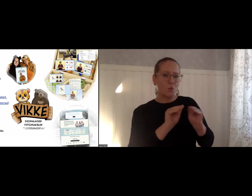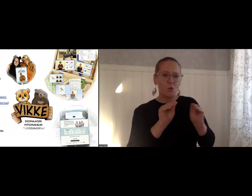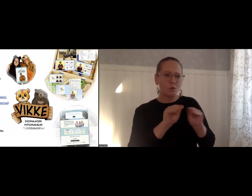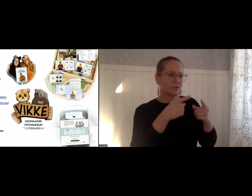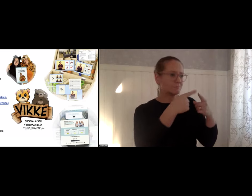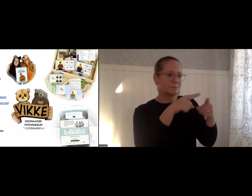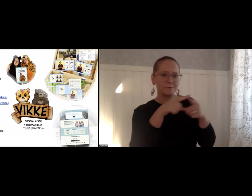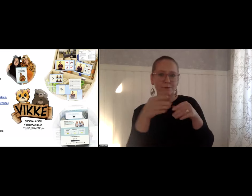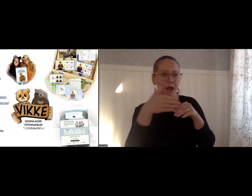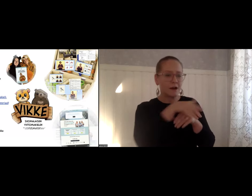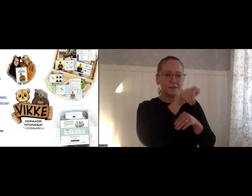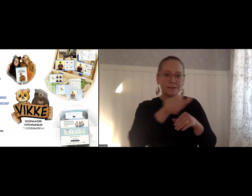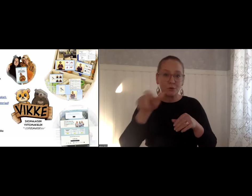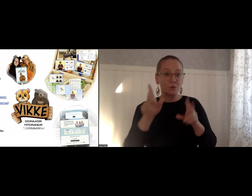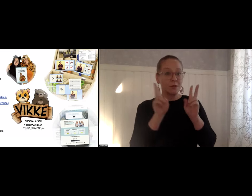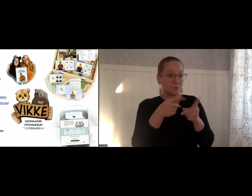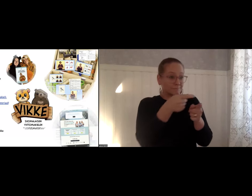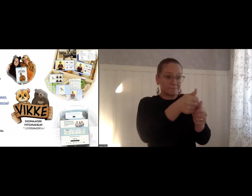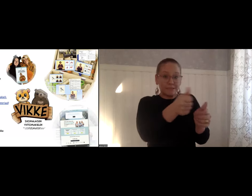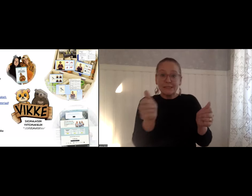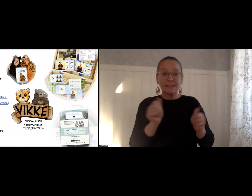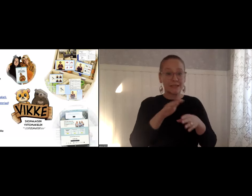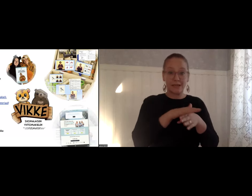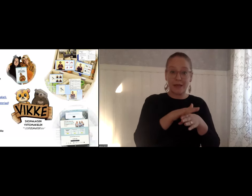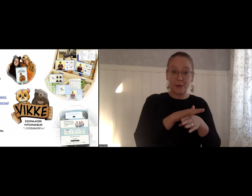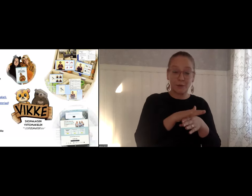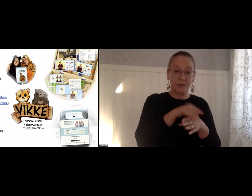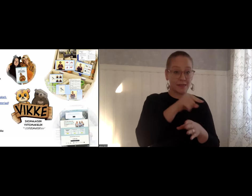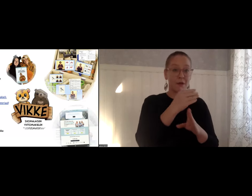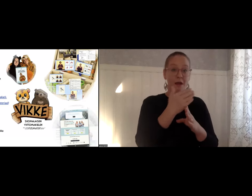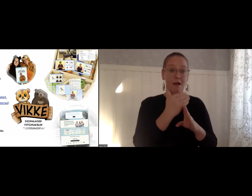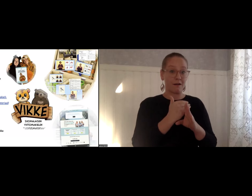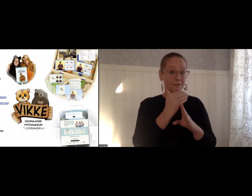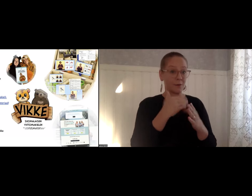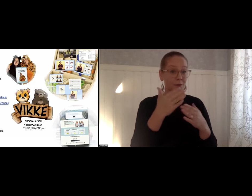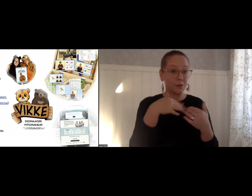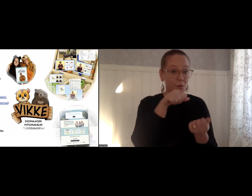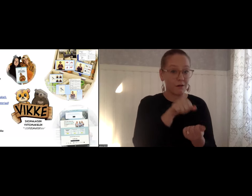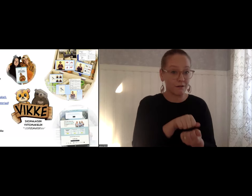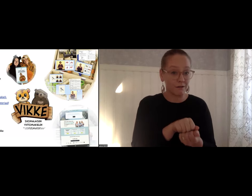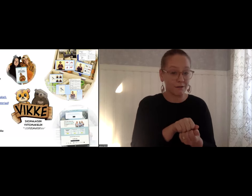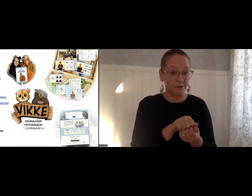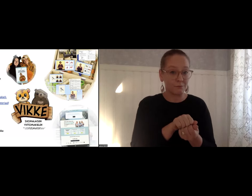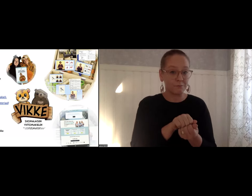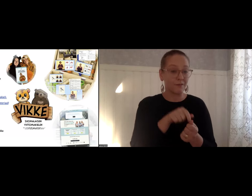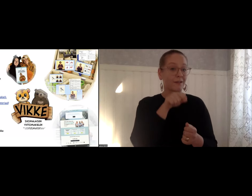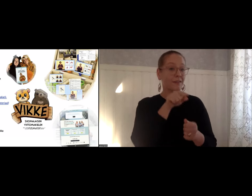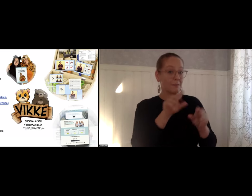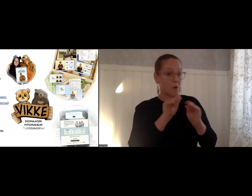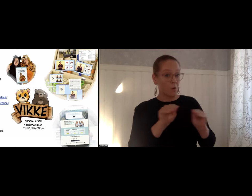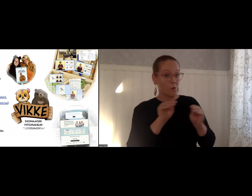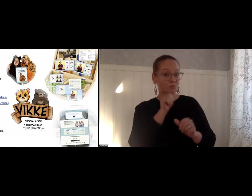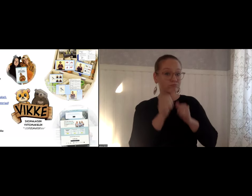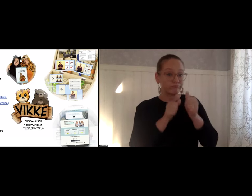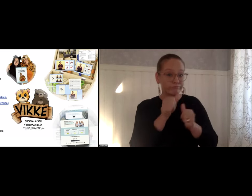Ja tähän mennessä olemme myös käyneet kouluttamassa erilaisia asiantuntijoita tämän arviointityökalun